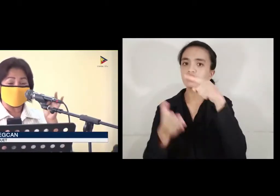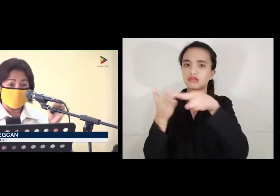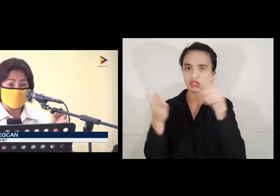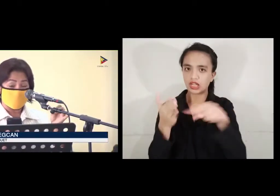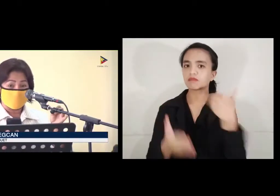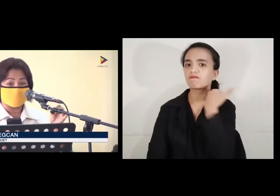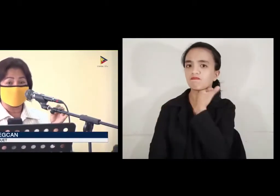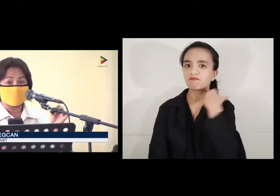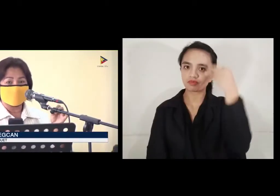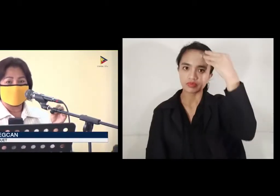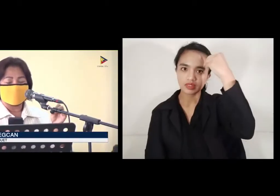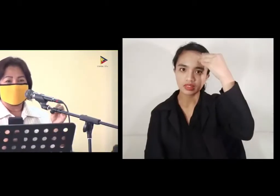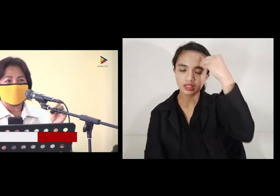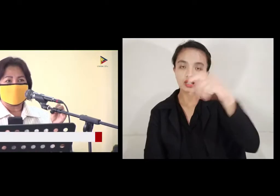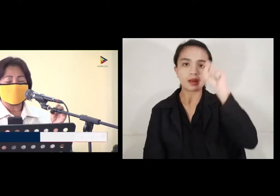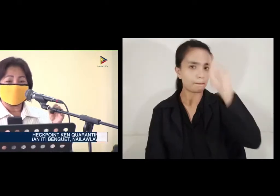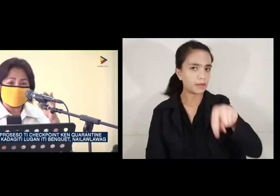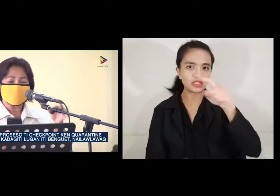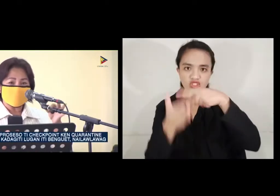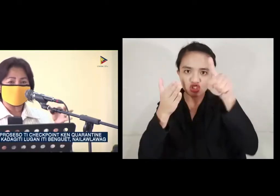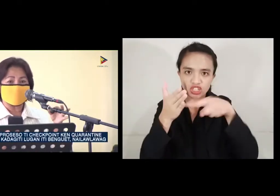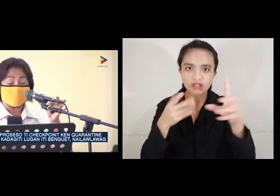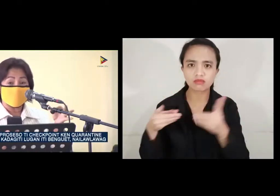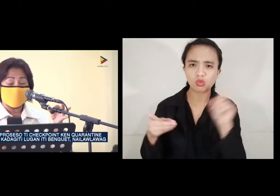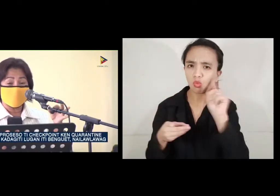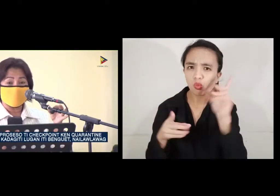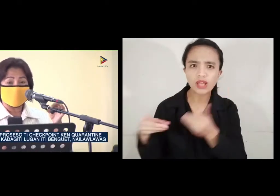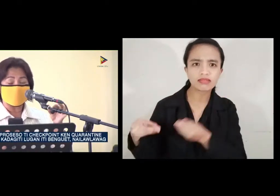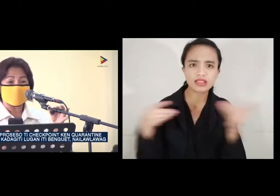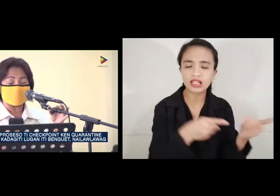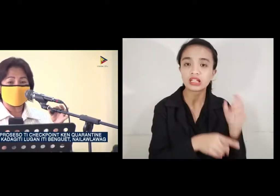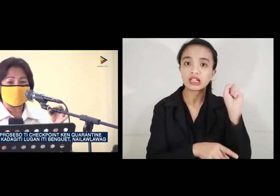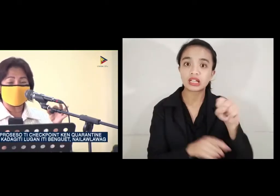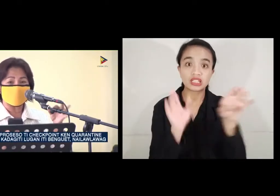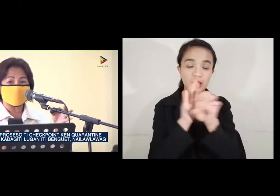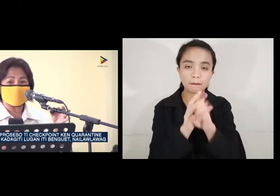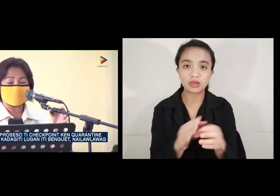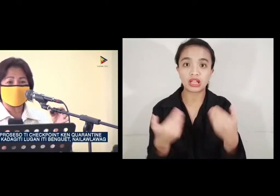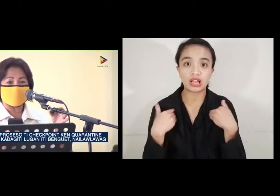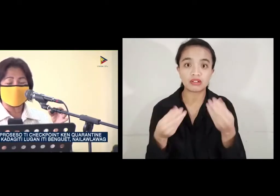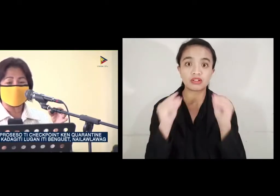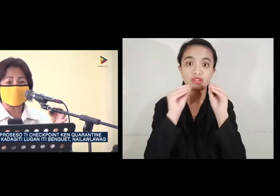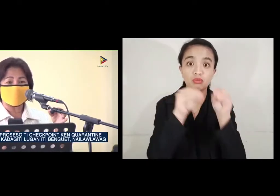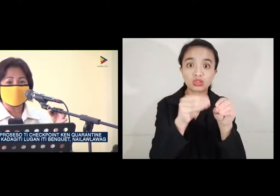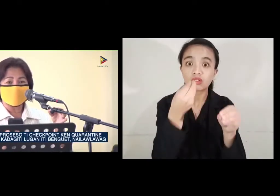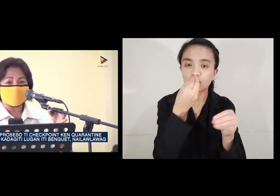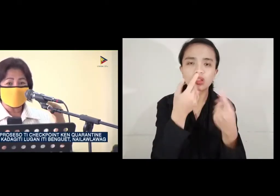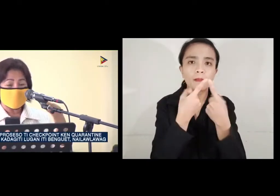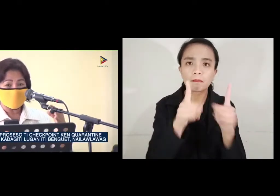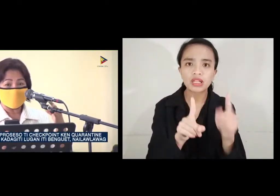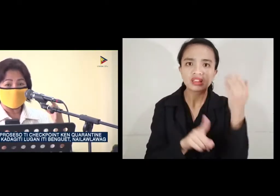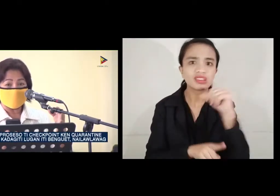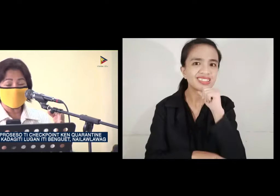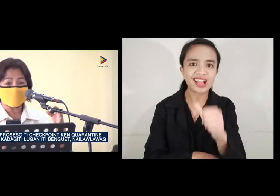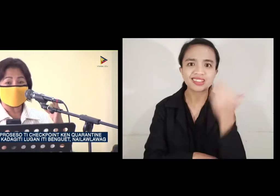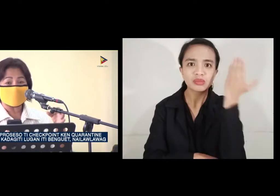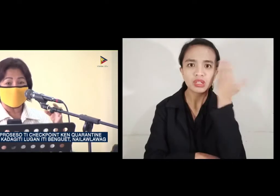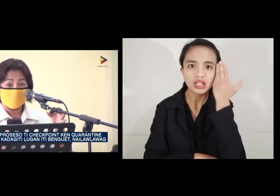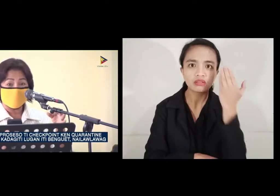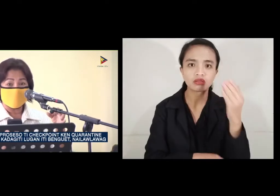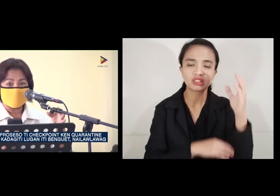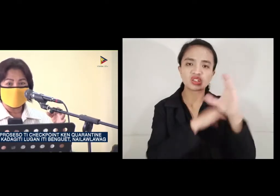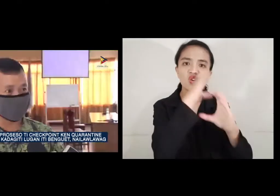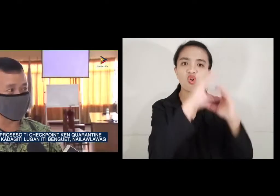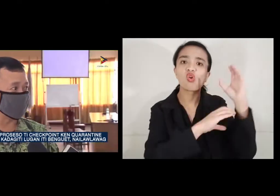check the temperature. They need to check the cargo. Ingkabil dapi man nga food ijay nung gaya nga construction materials sunod